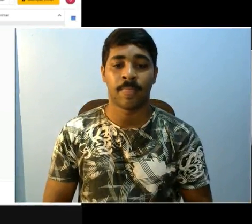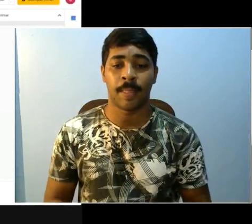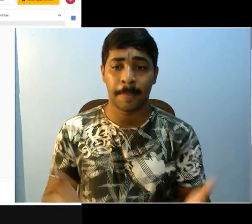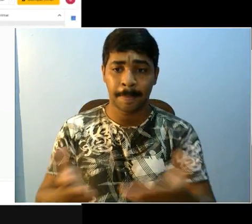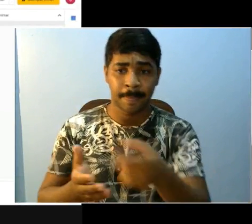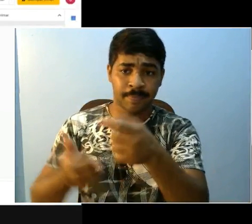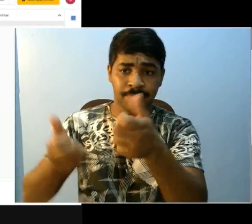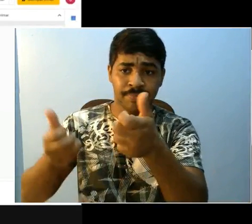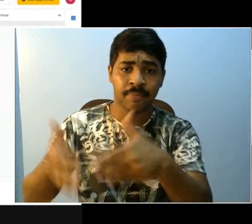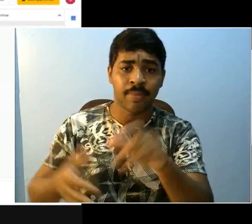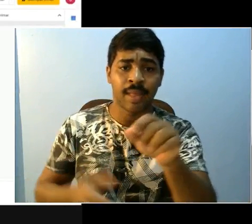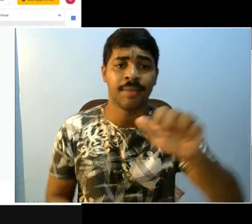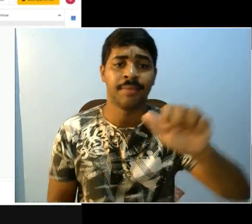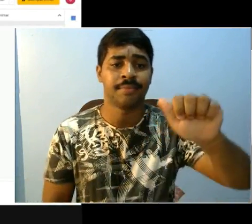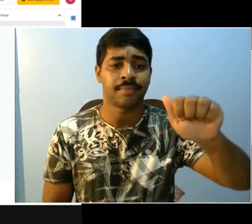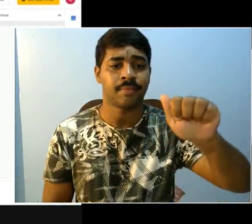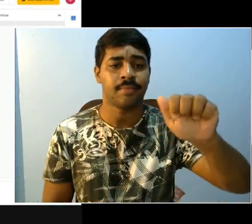É a do atrito.